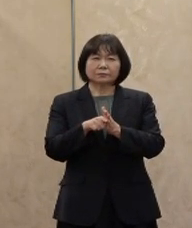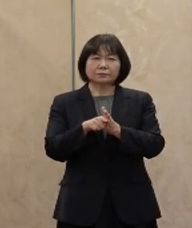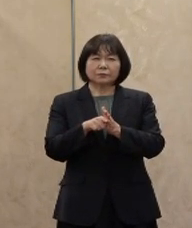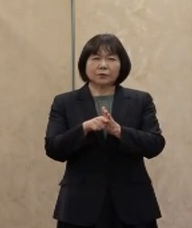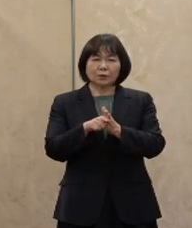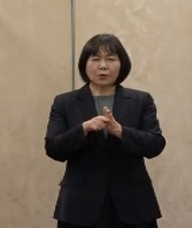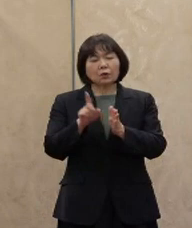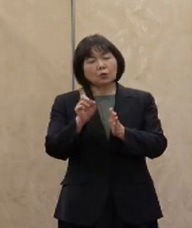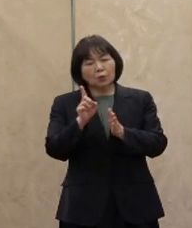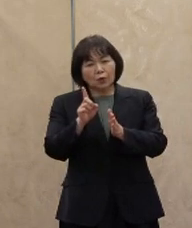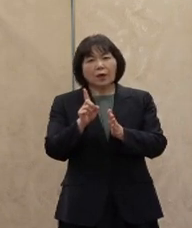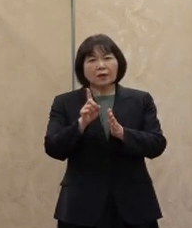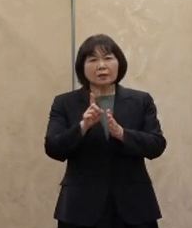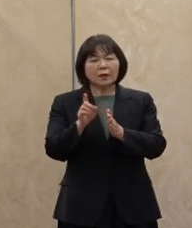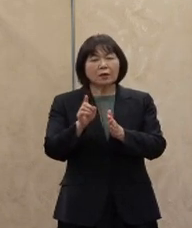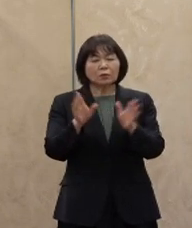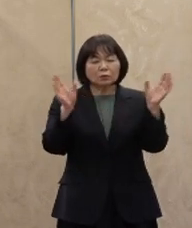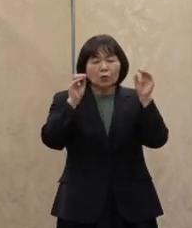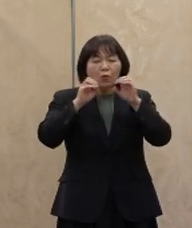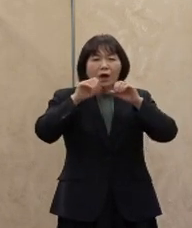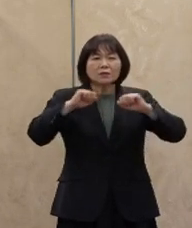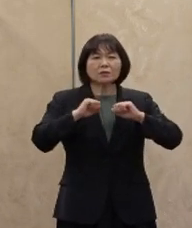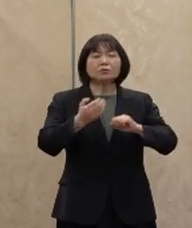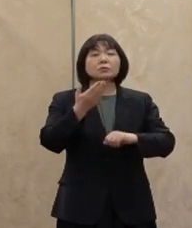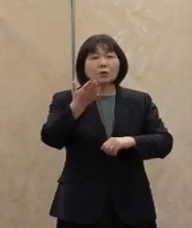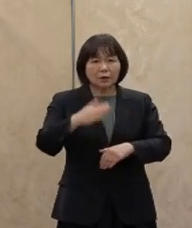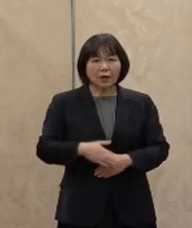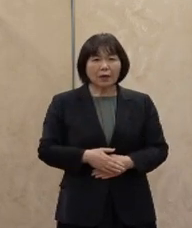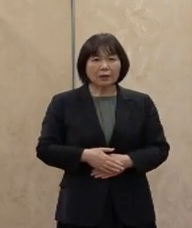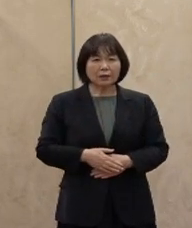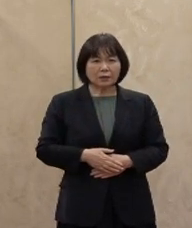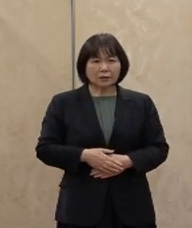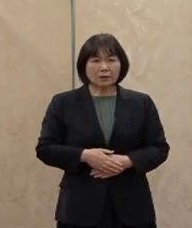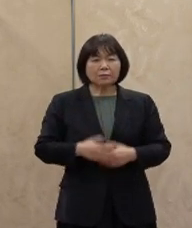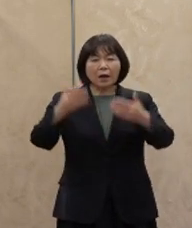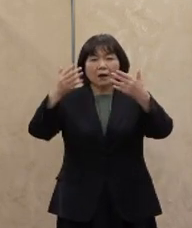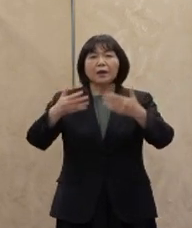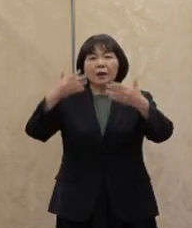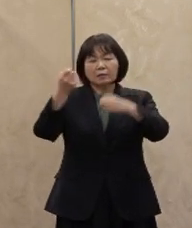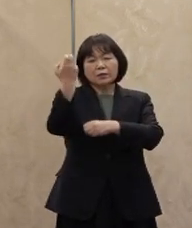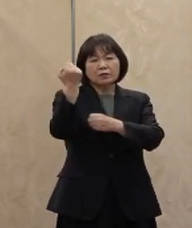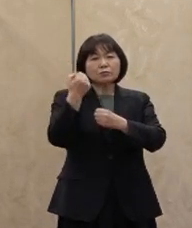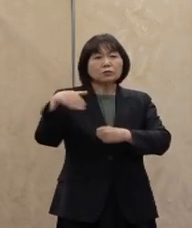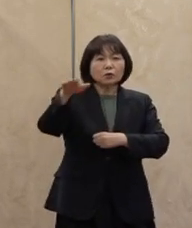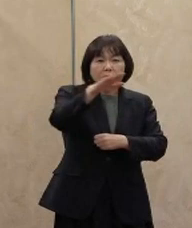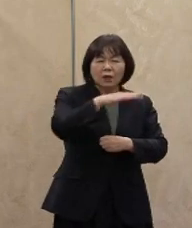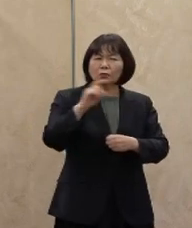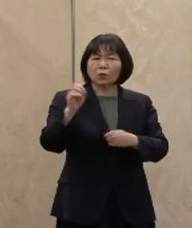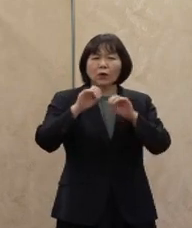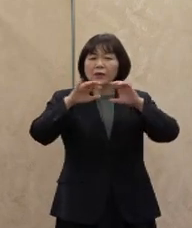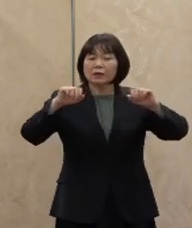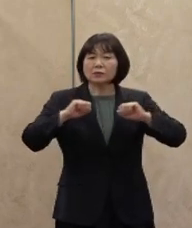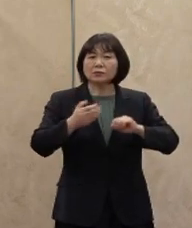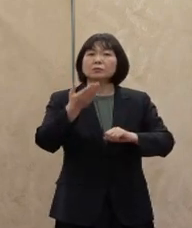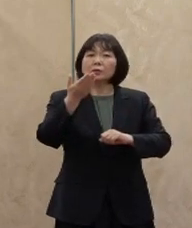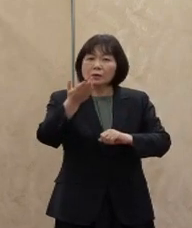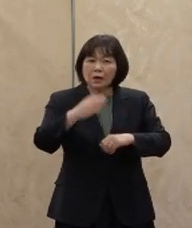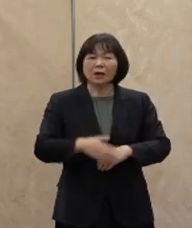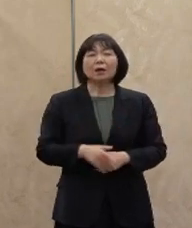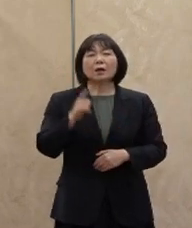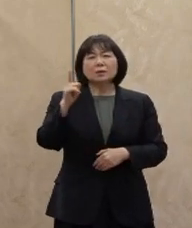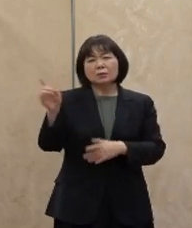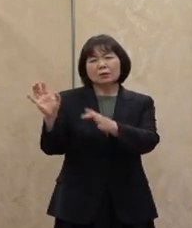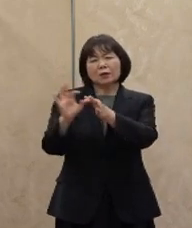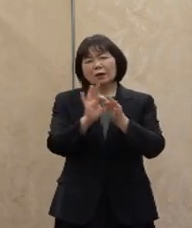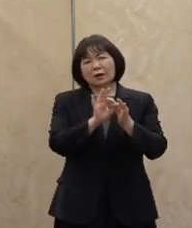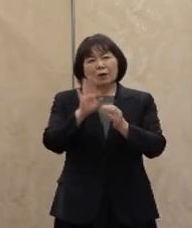がどうこれをこう発信していくのか、あとはもう皆さんマスコミメディアの皆さんがどう発信していくのか、そこにもう大きく関